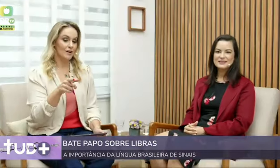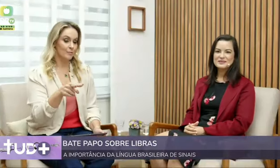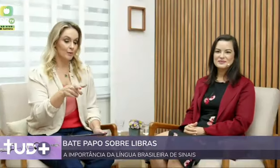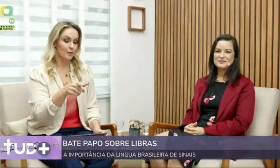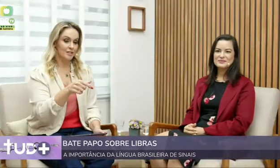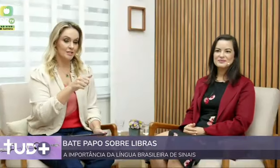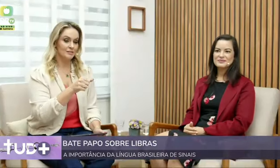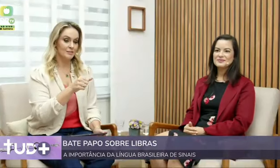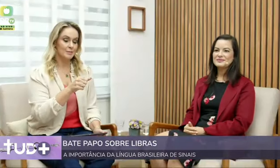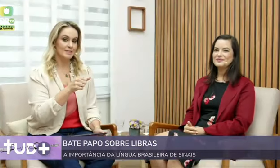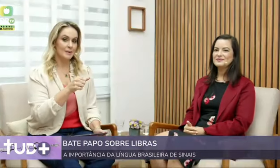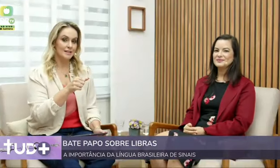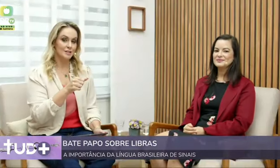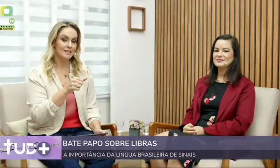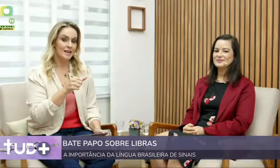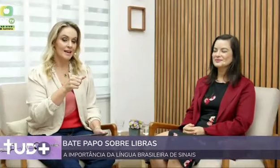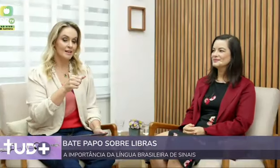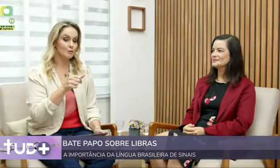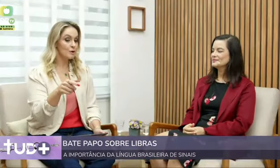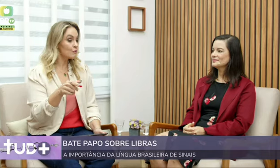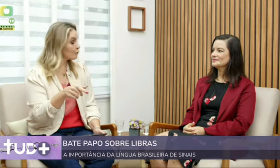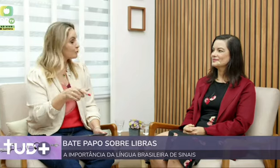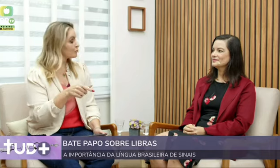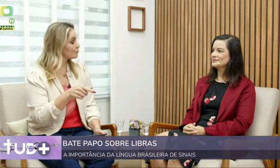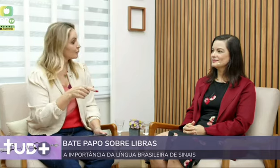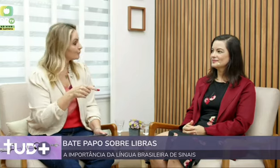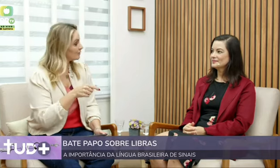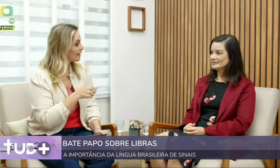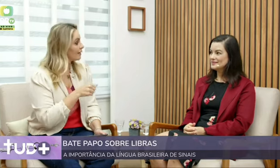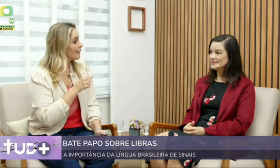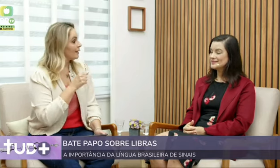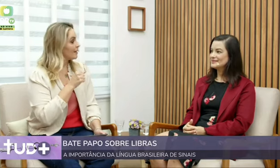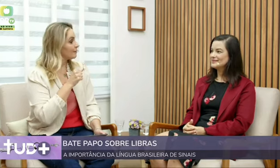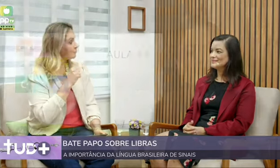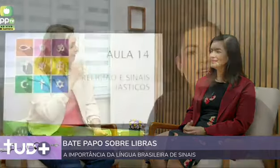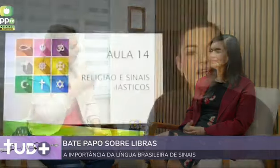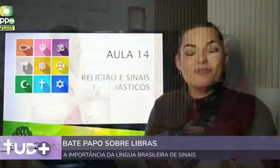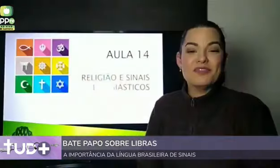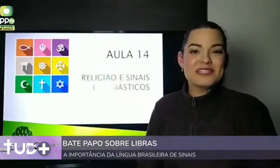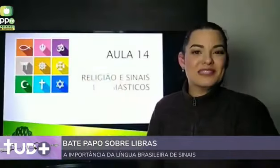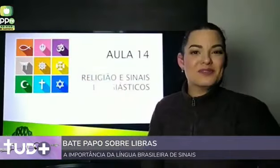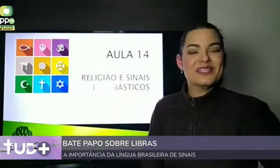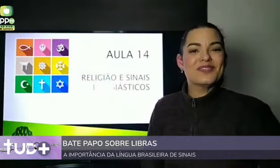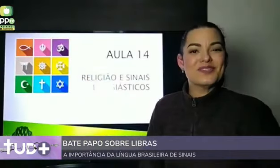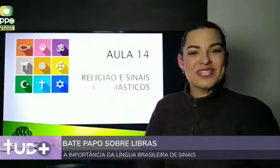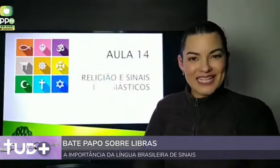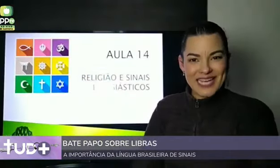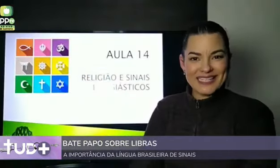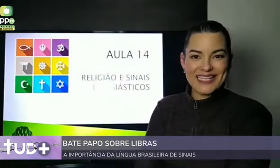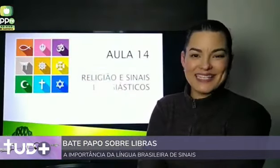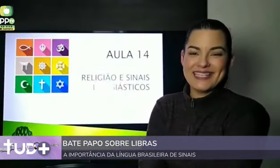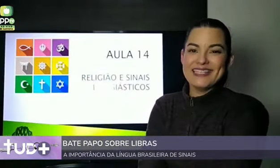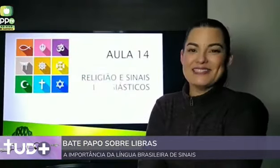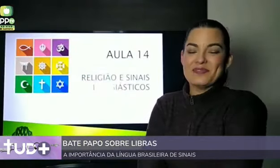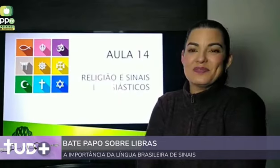agora há pouco aqui a gente estava vendo umas imagens do seu curso, né? Por que você resolveu gravar